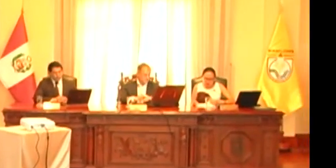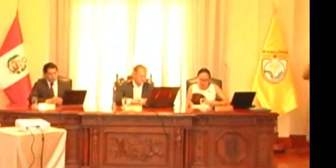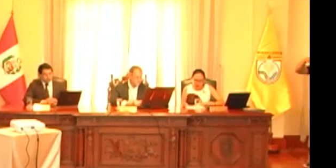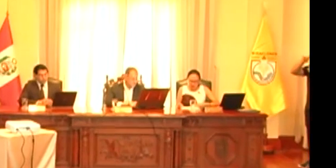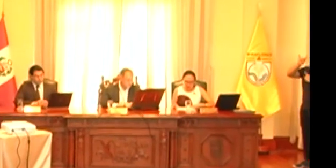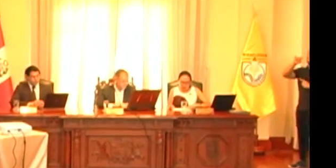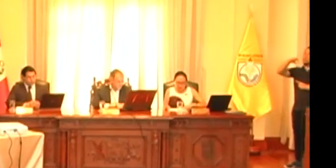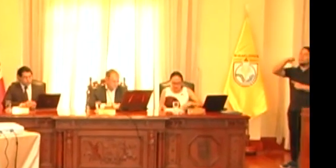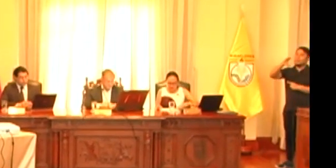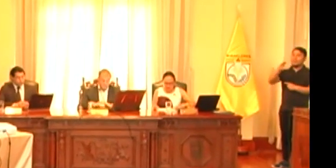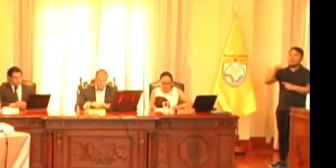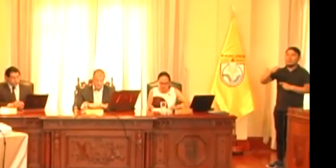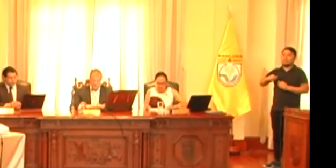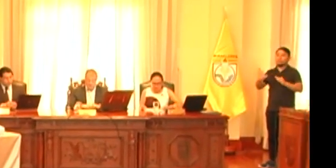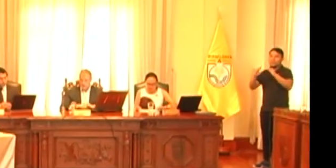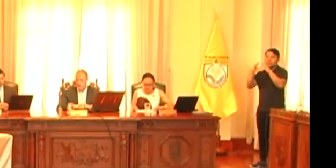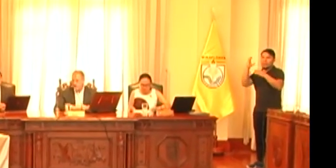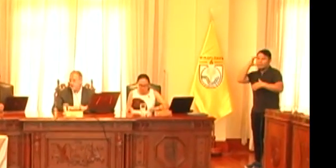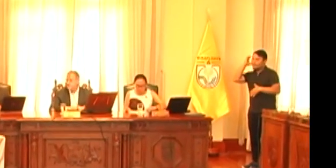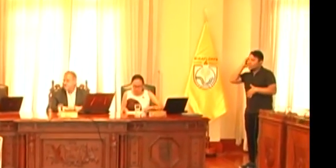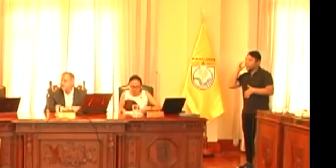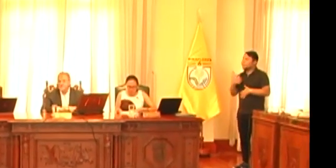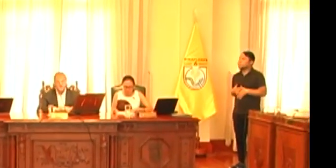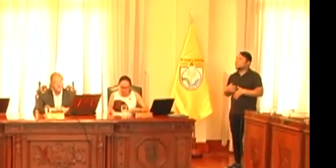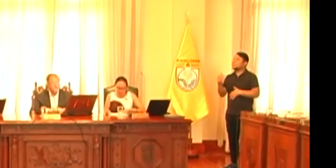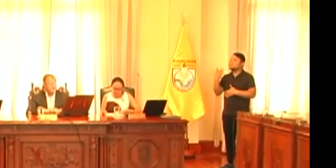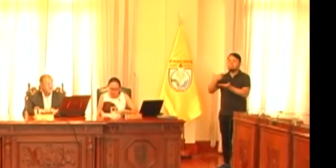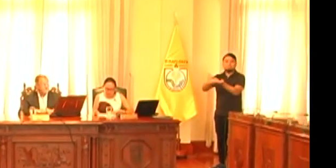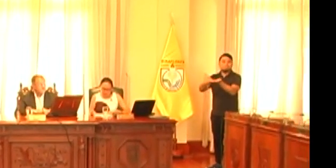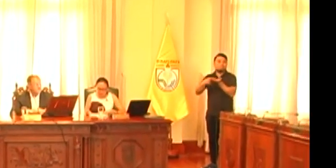de la Municipalidad de Miraflores. Al debate.